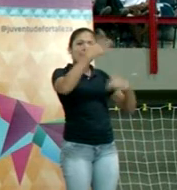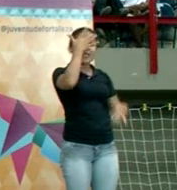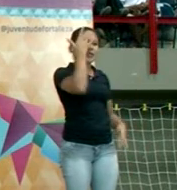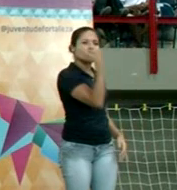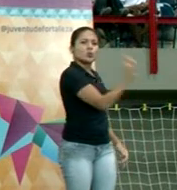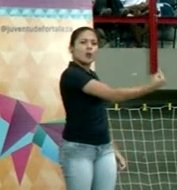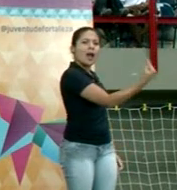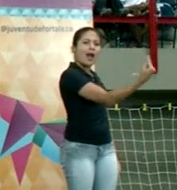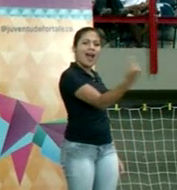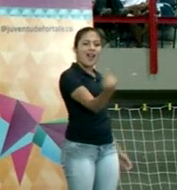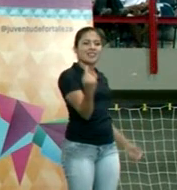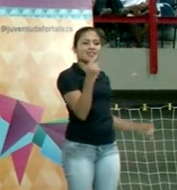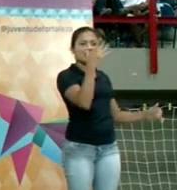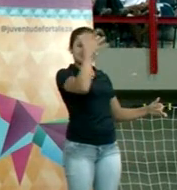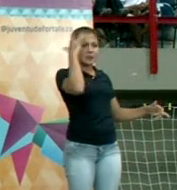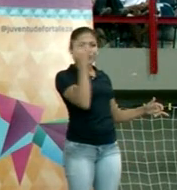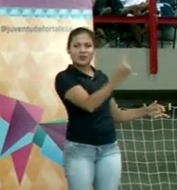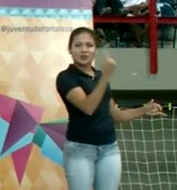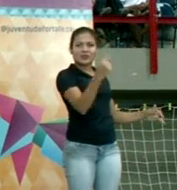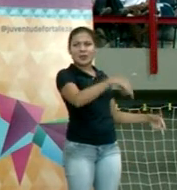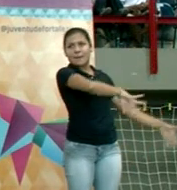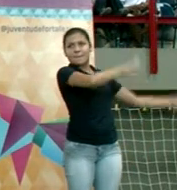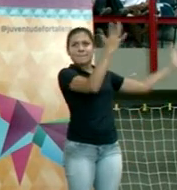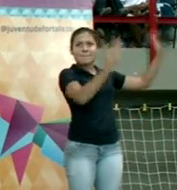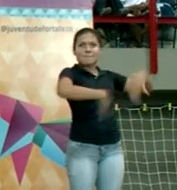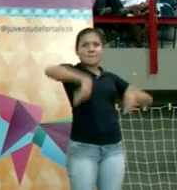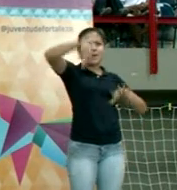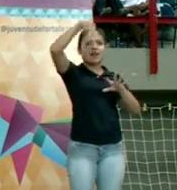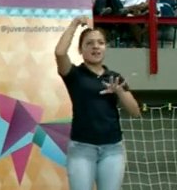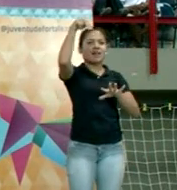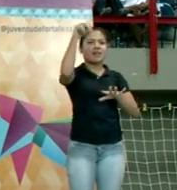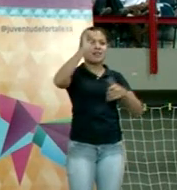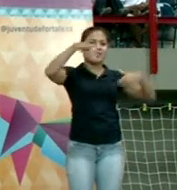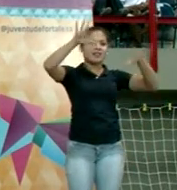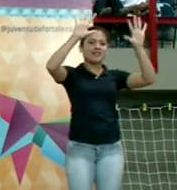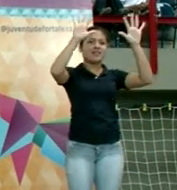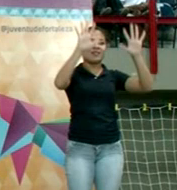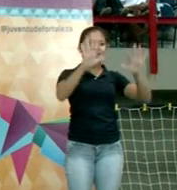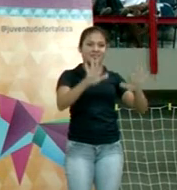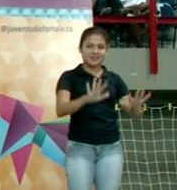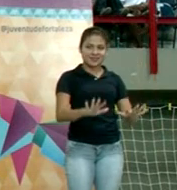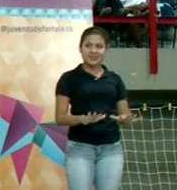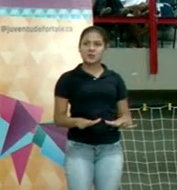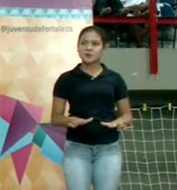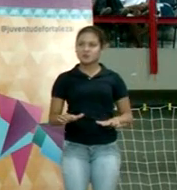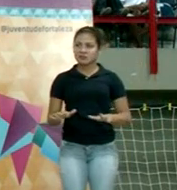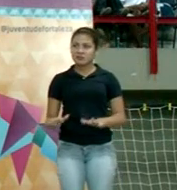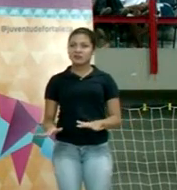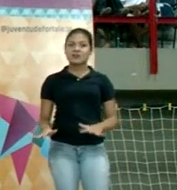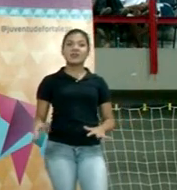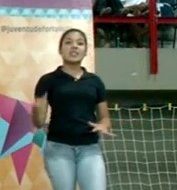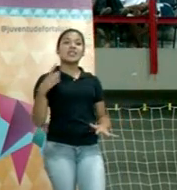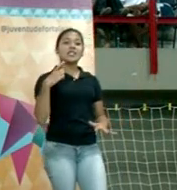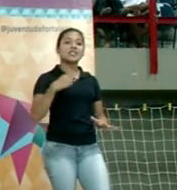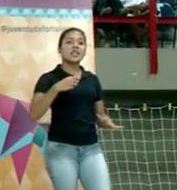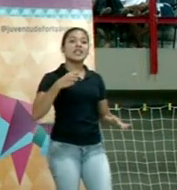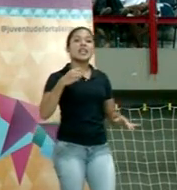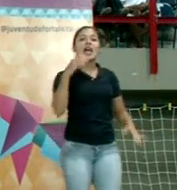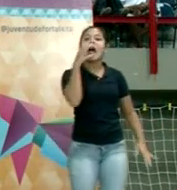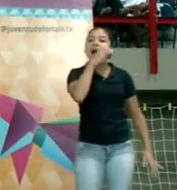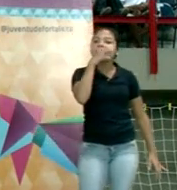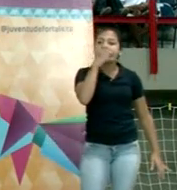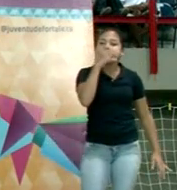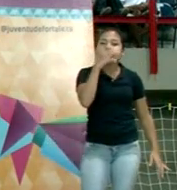cada pessoa vibrou no lugar onde ela estava, para cima e para baixo. Eu estou falando de 2 velocidades.